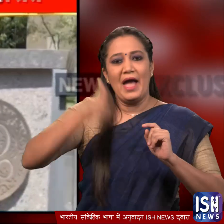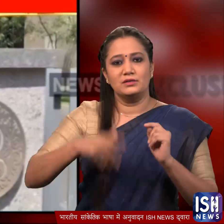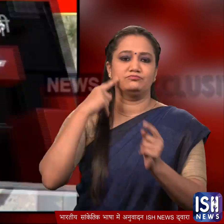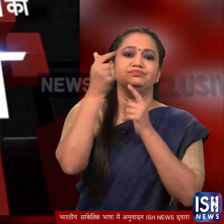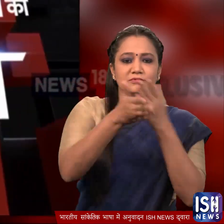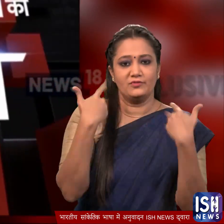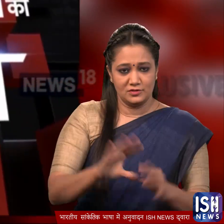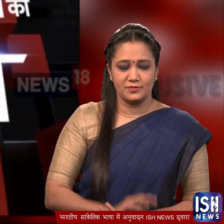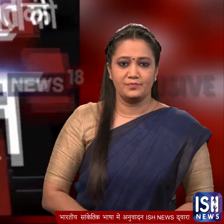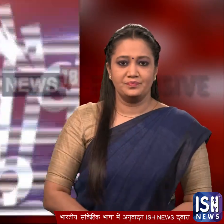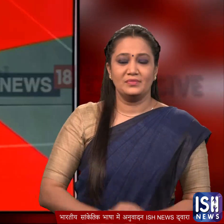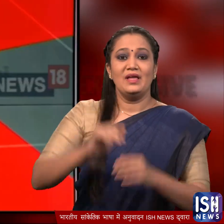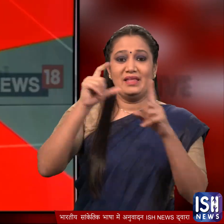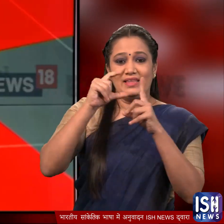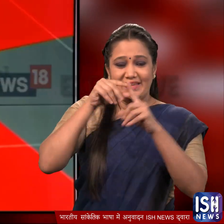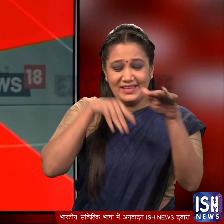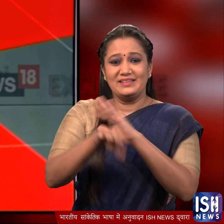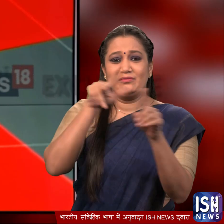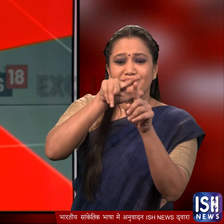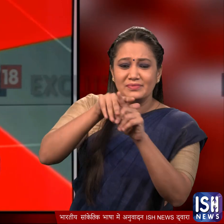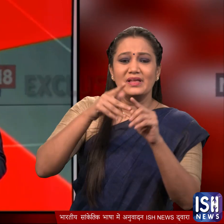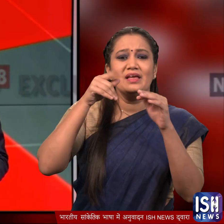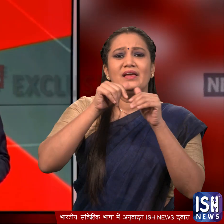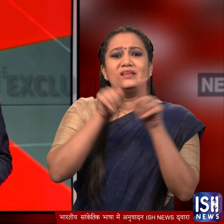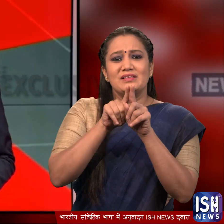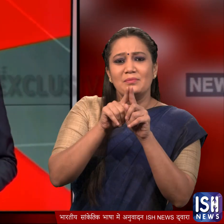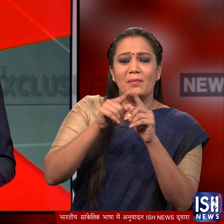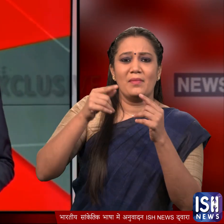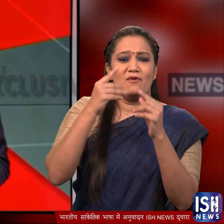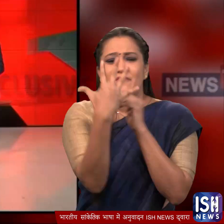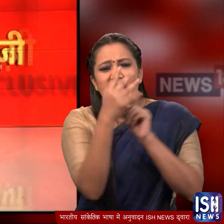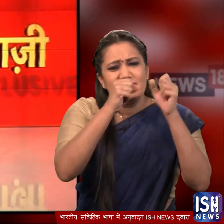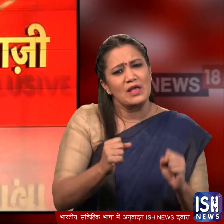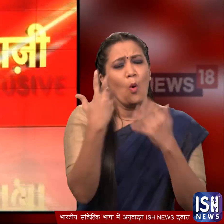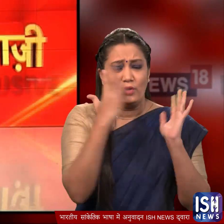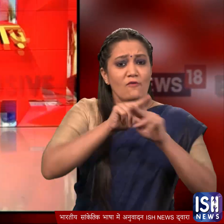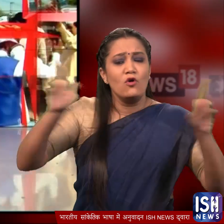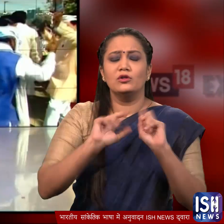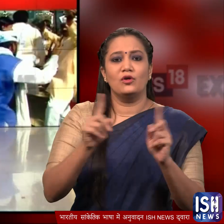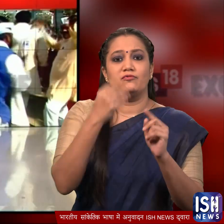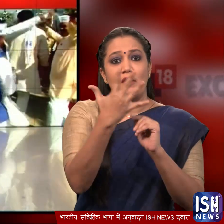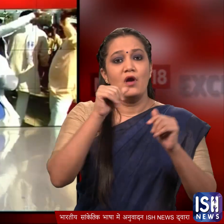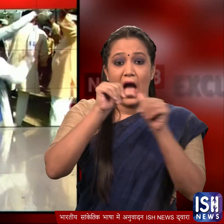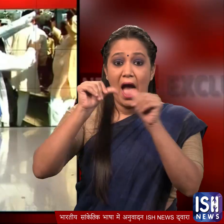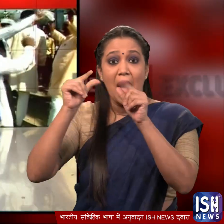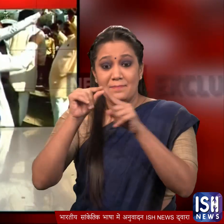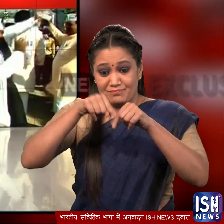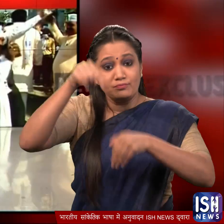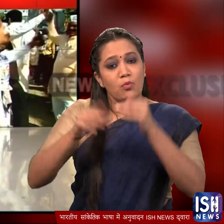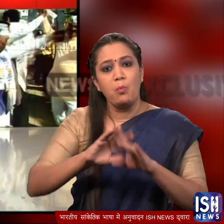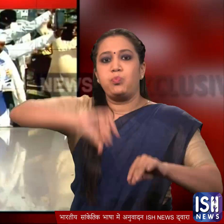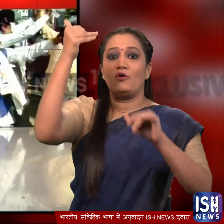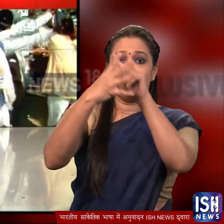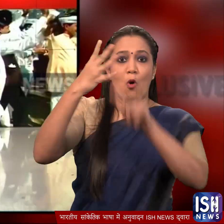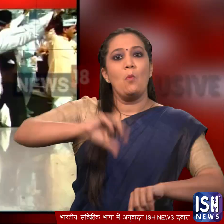रेड की गई है। दिल्ली नगर निगम की 5 सीटों पर हुए उपचुनाव में आम आदमी पार्टी ने बाजी मार ली। उसके पार्षद 5